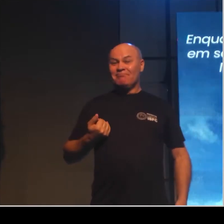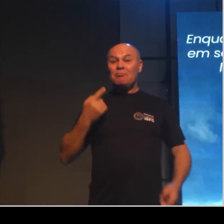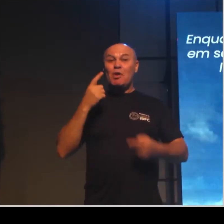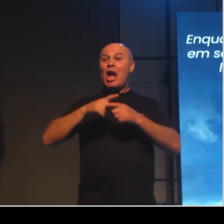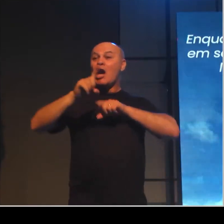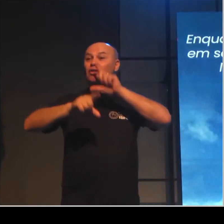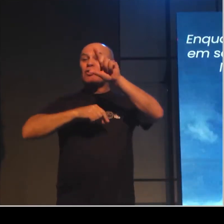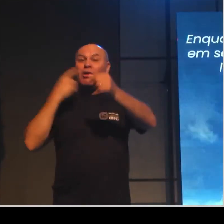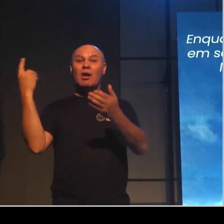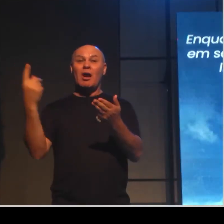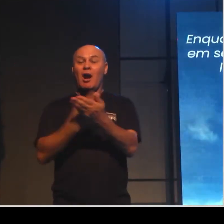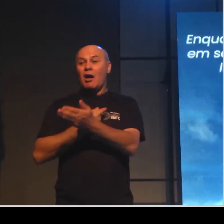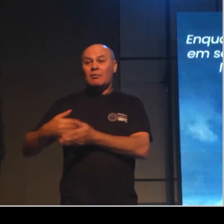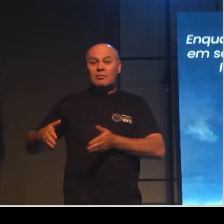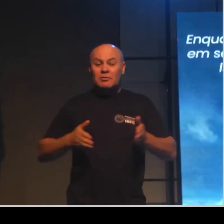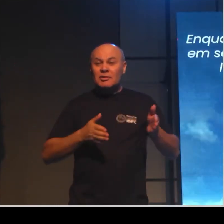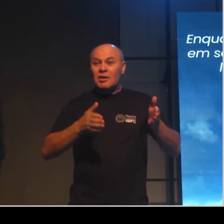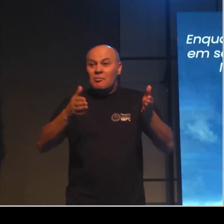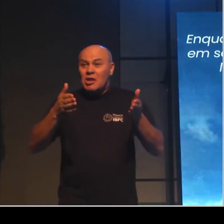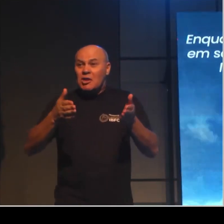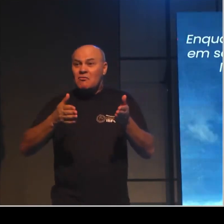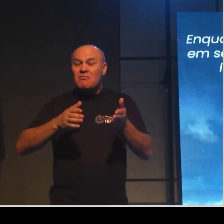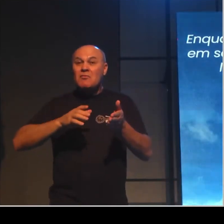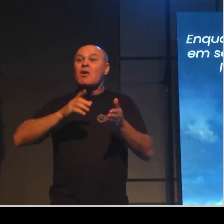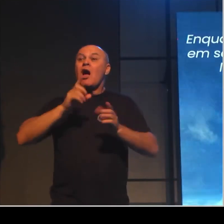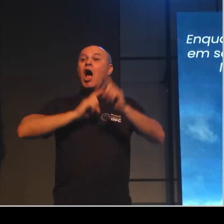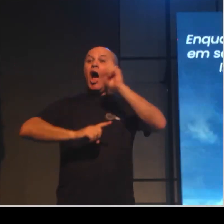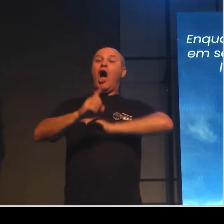peguei essa gripe? Por que que Deus deixou? Deus está aqui com o guarda-chuva dizendo,